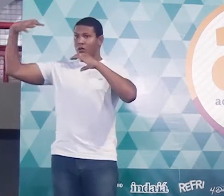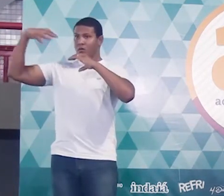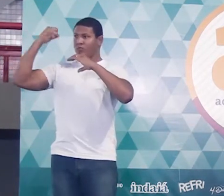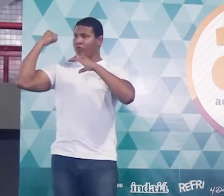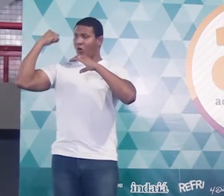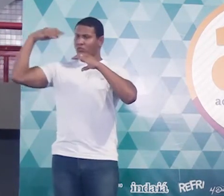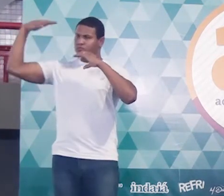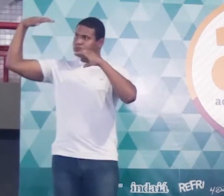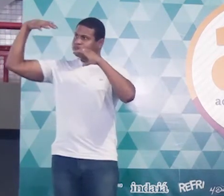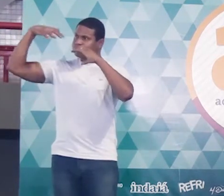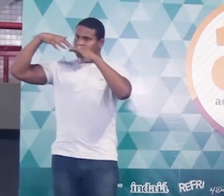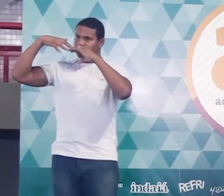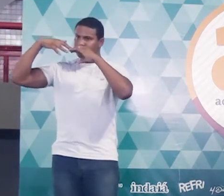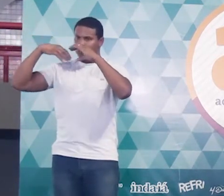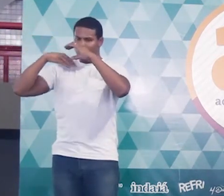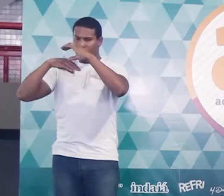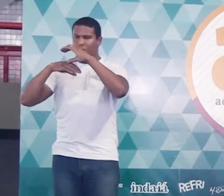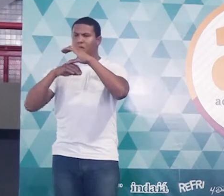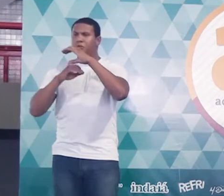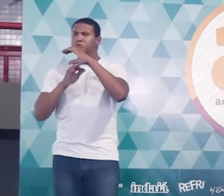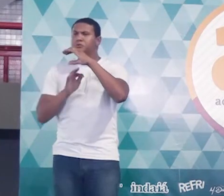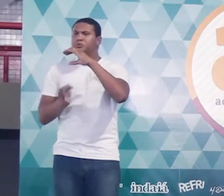que acontece com a estufa.